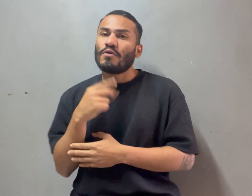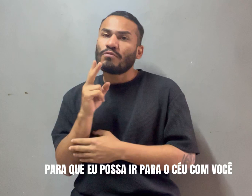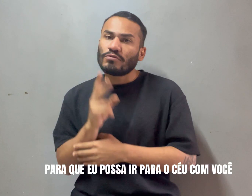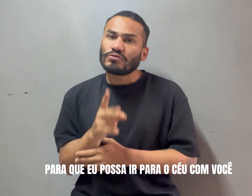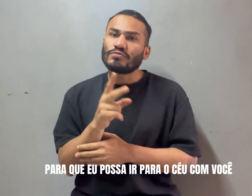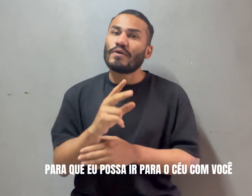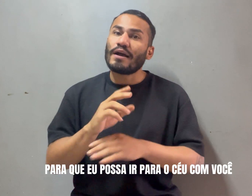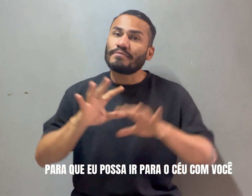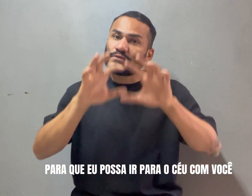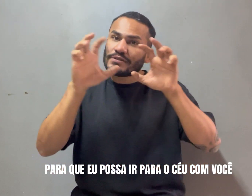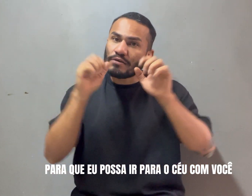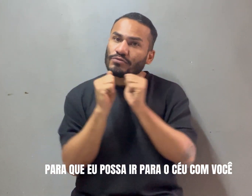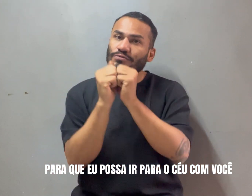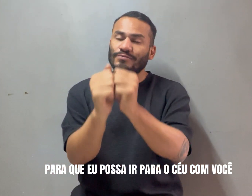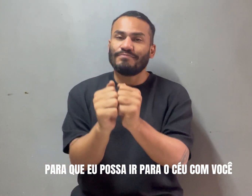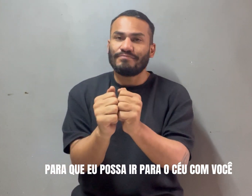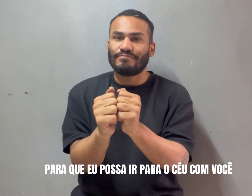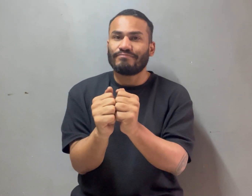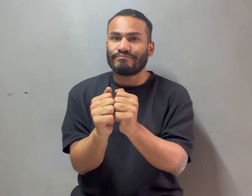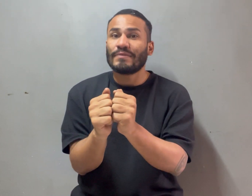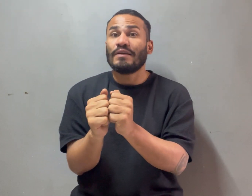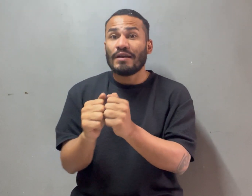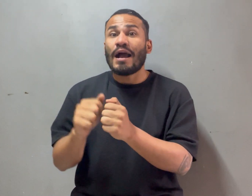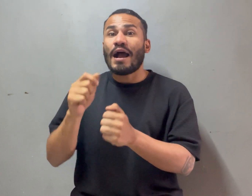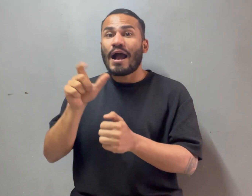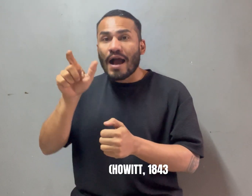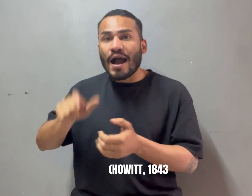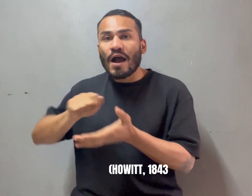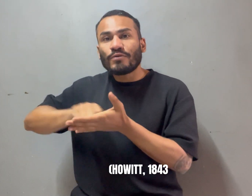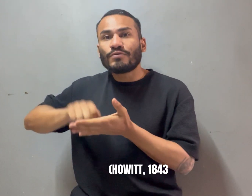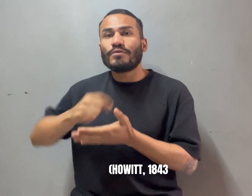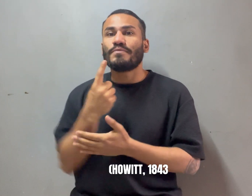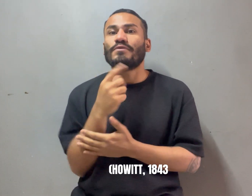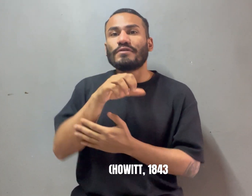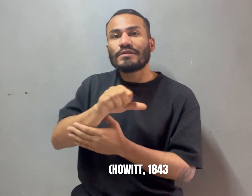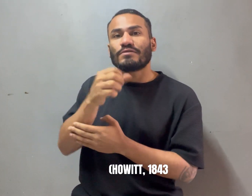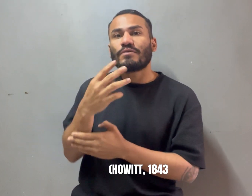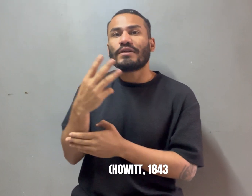para que eu possa ir para o céu com você. Howitt,